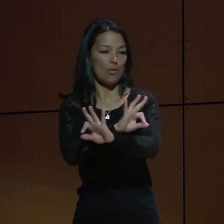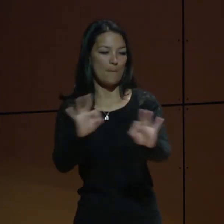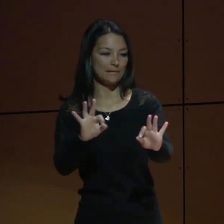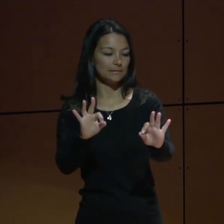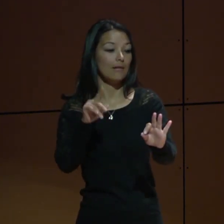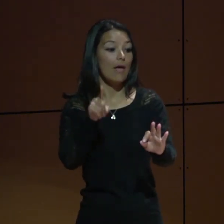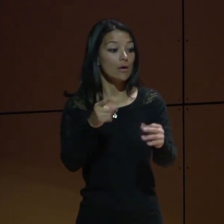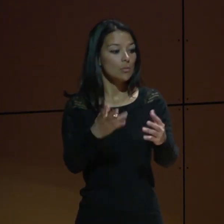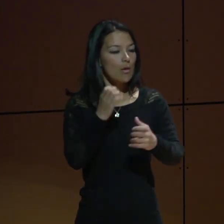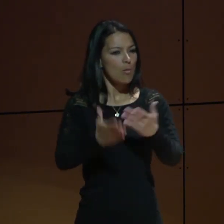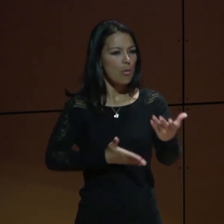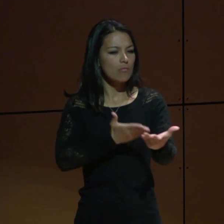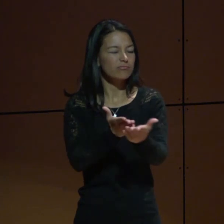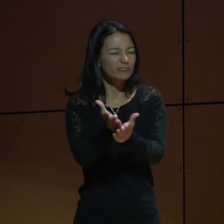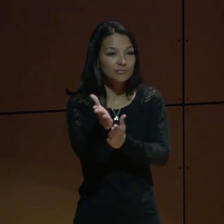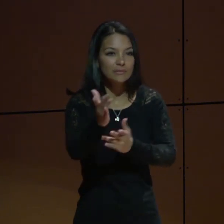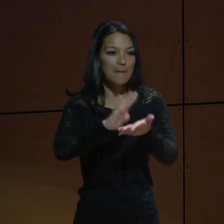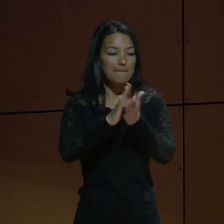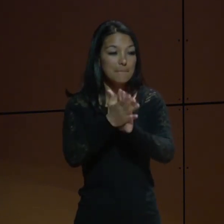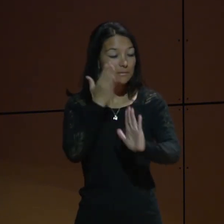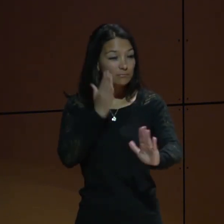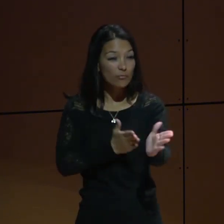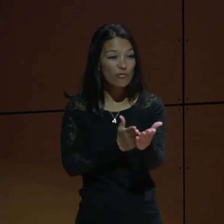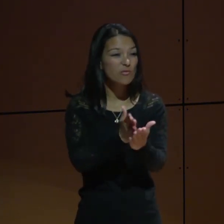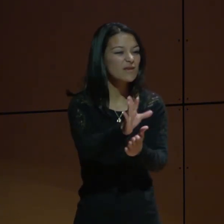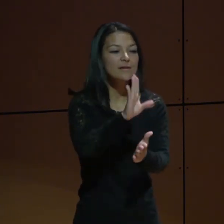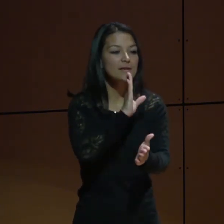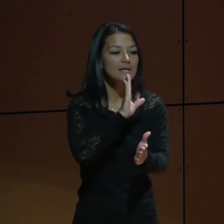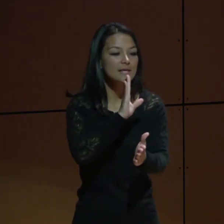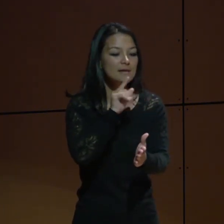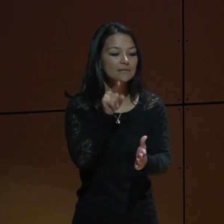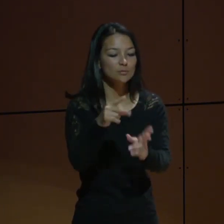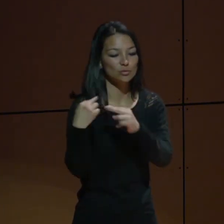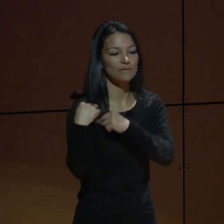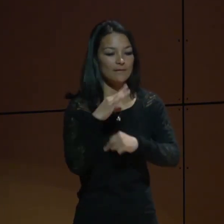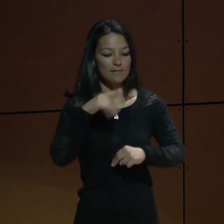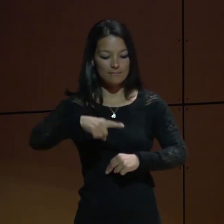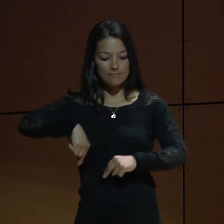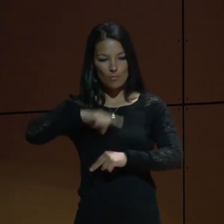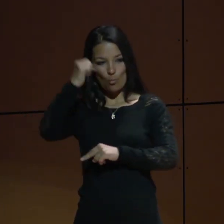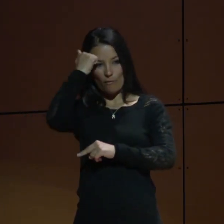Establecer la paz duradera es obra de los educadores. Cierro comillas.